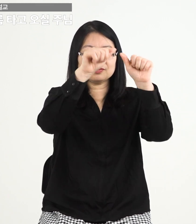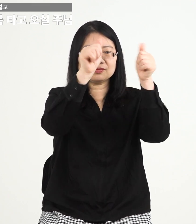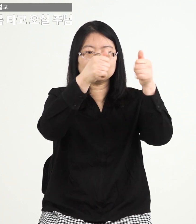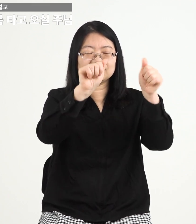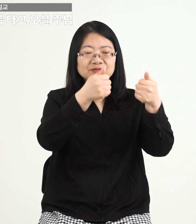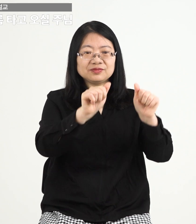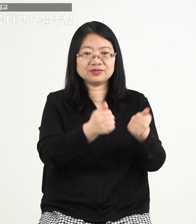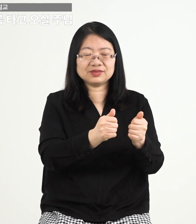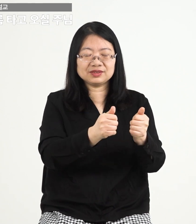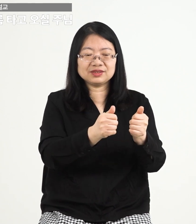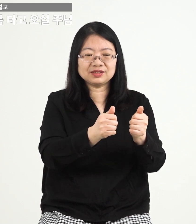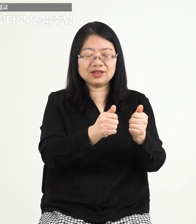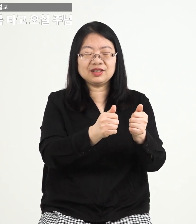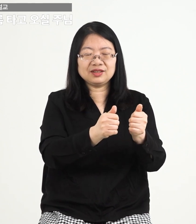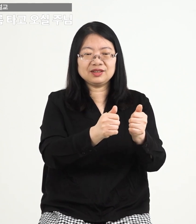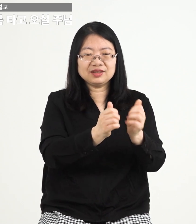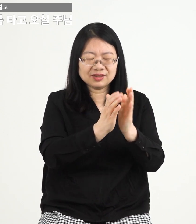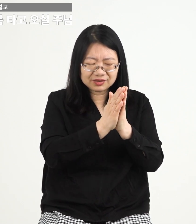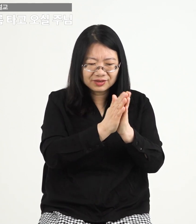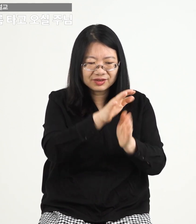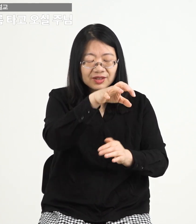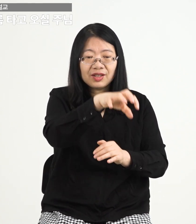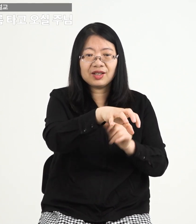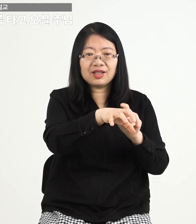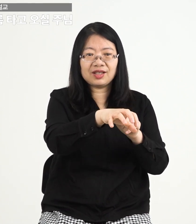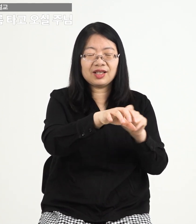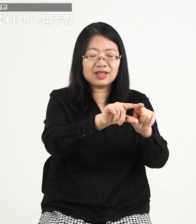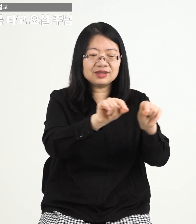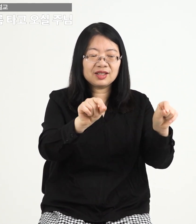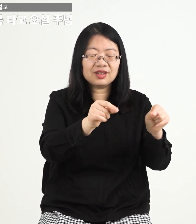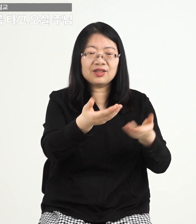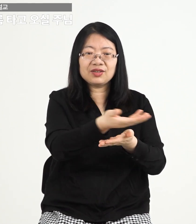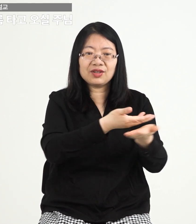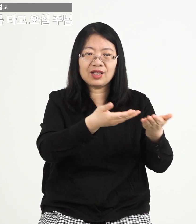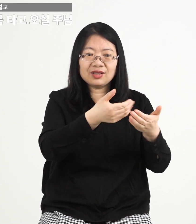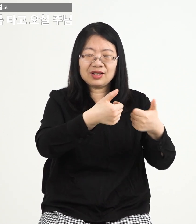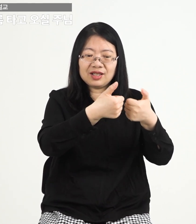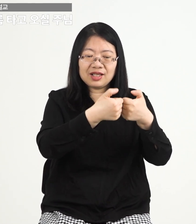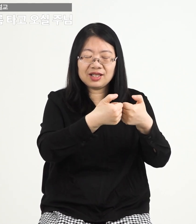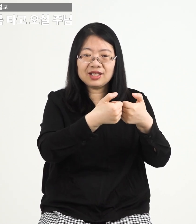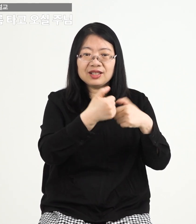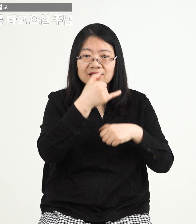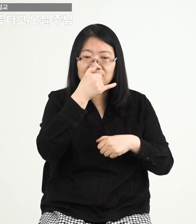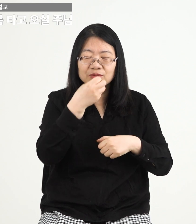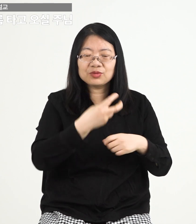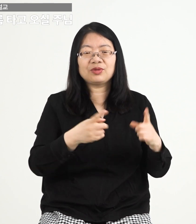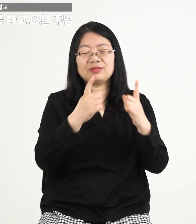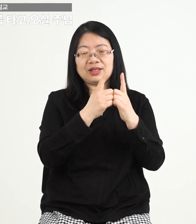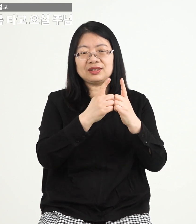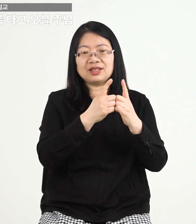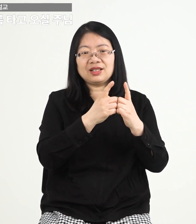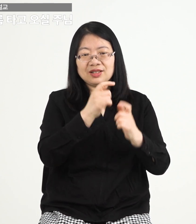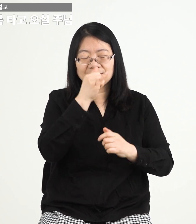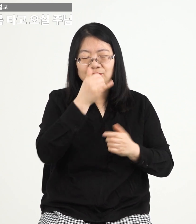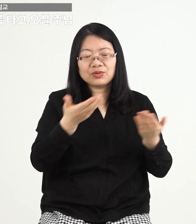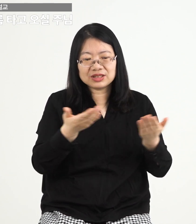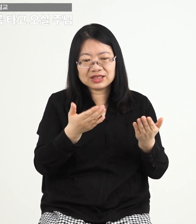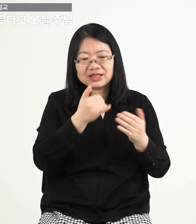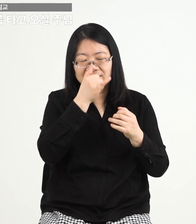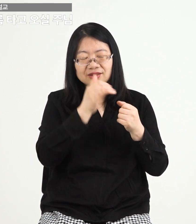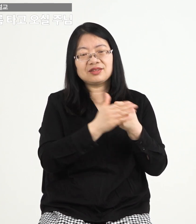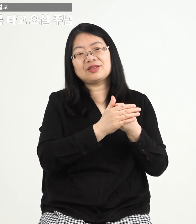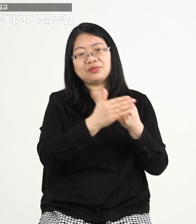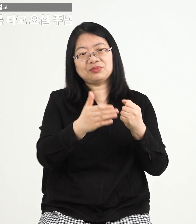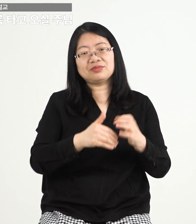우상신전에 차려놓은 식탁을 통해서 교제를 하고 거기서 회의가 이루어지고 만남이 이루어지고 업무가